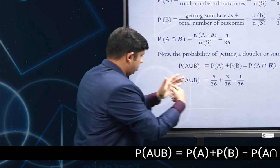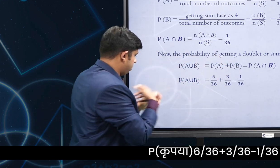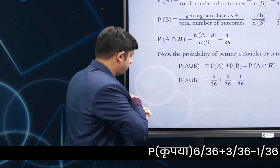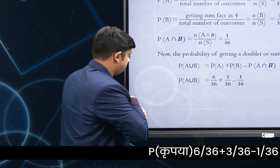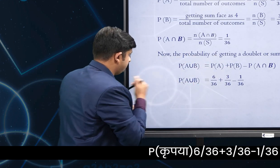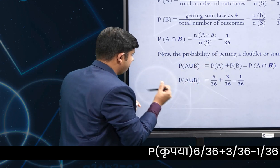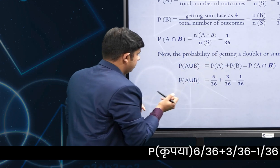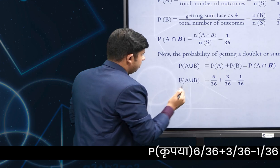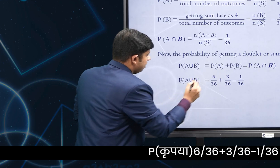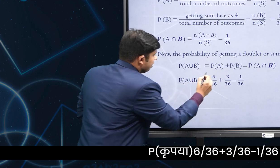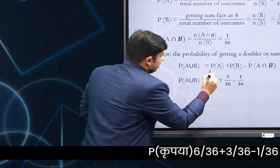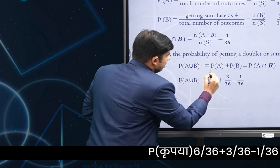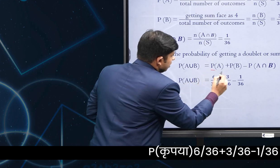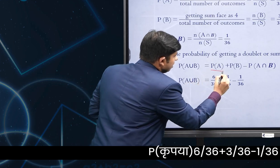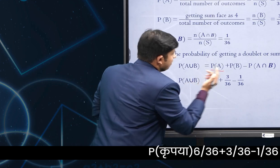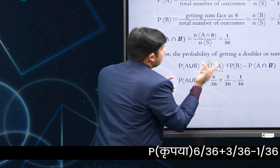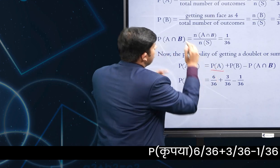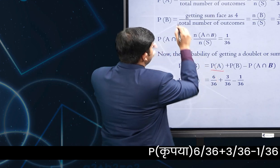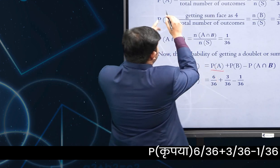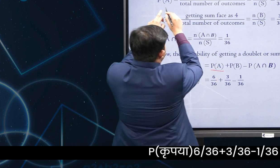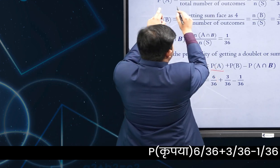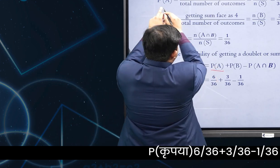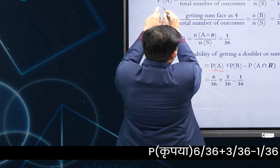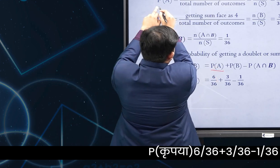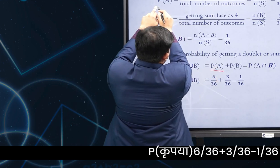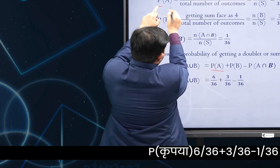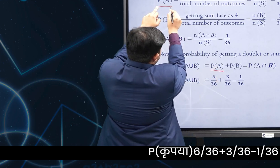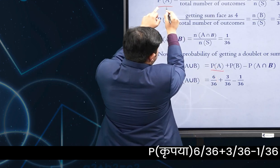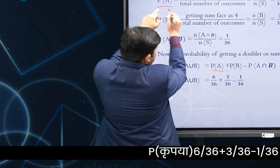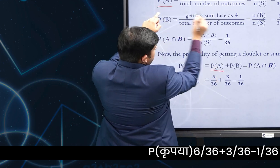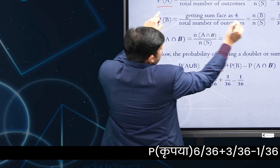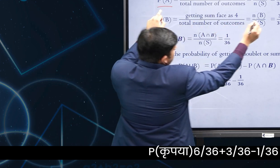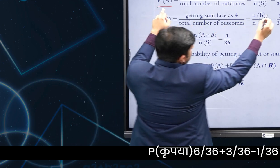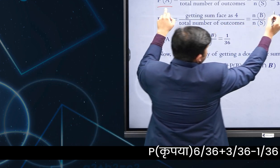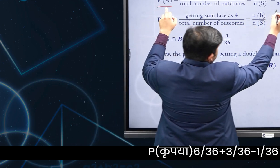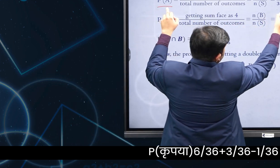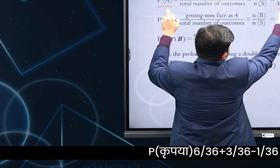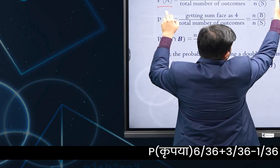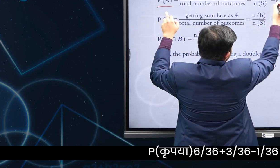पी कृपया 6/36 अधिक 3/36 वजा 1/36.